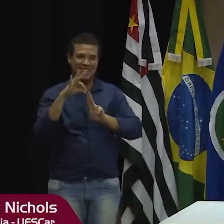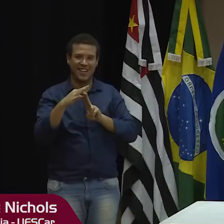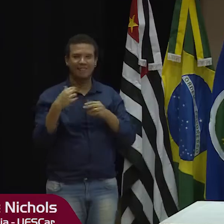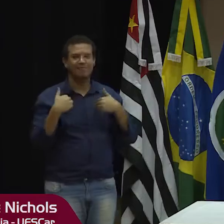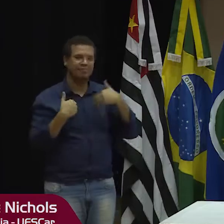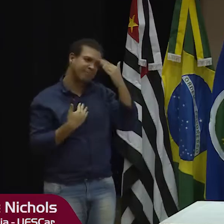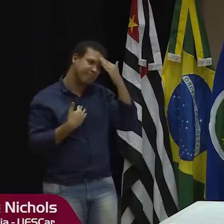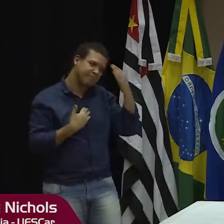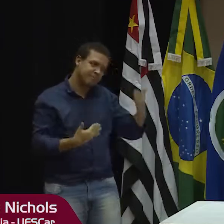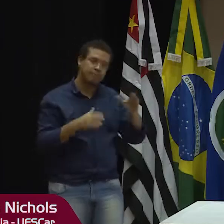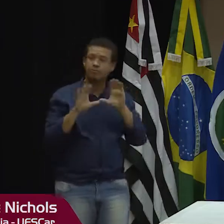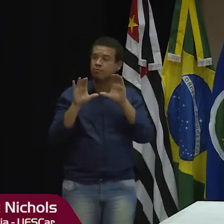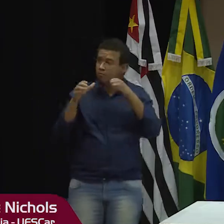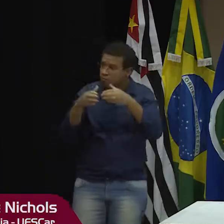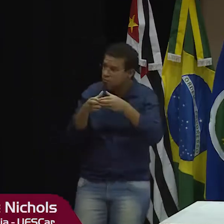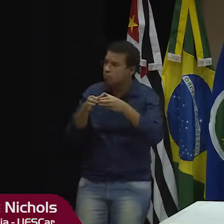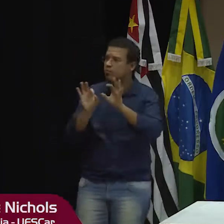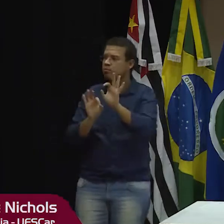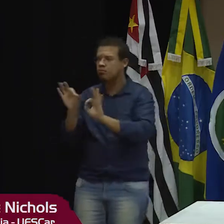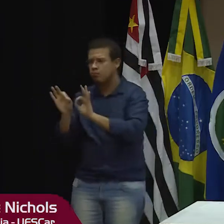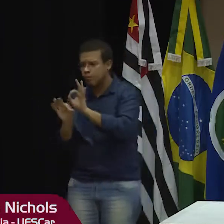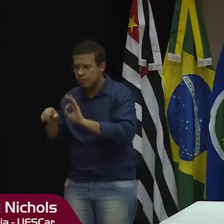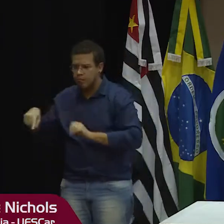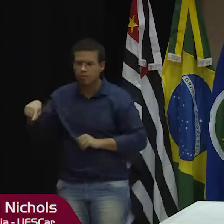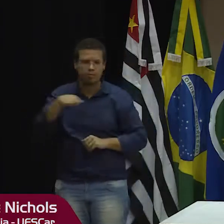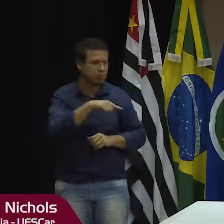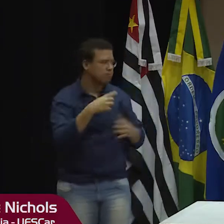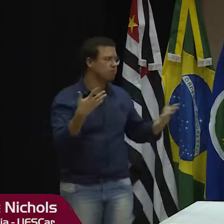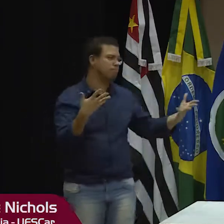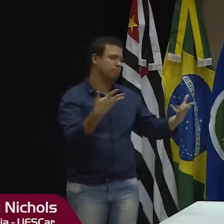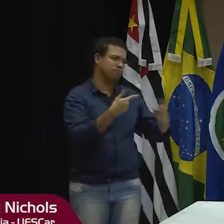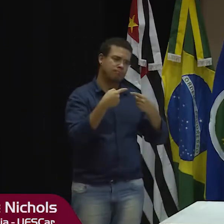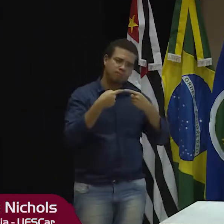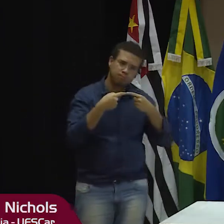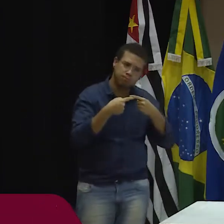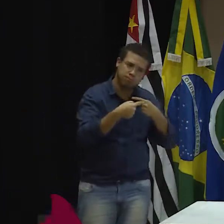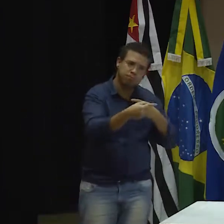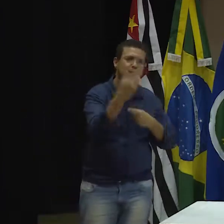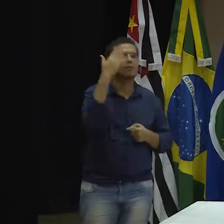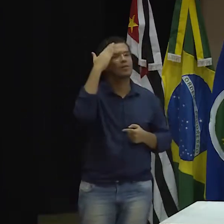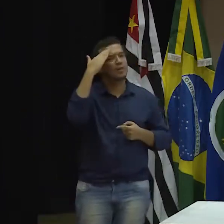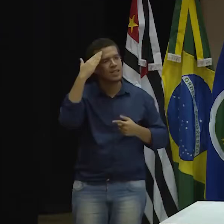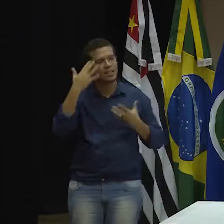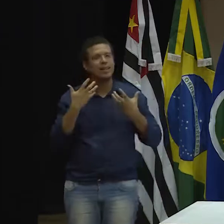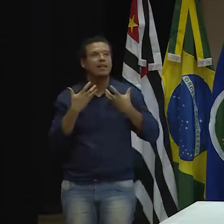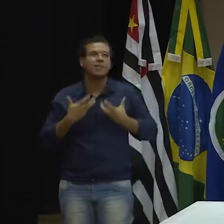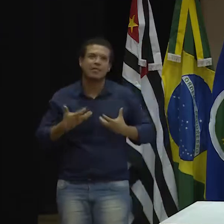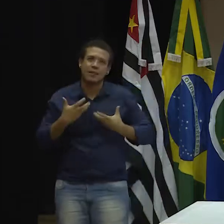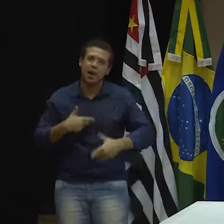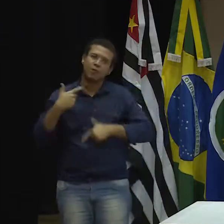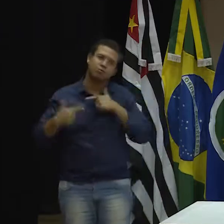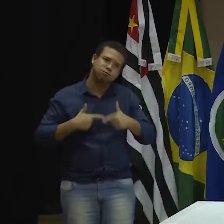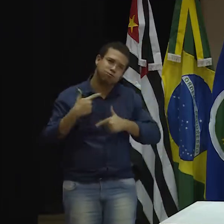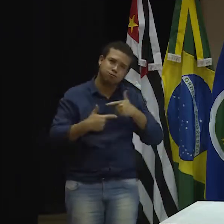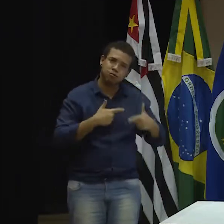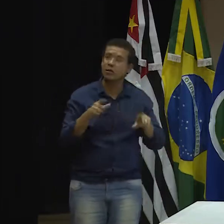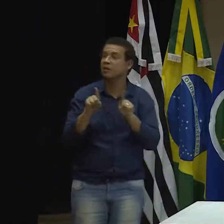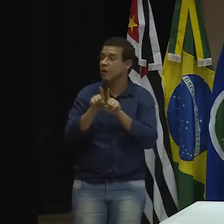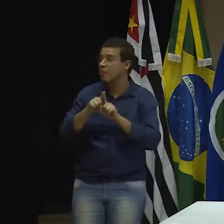espaço, na UFSCar. Então, agradeço muito à comissão organizadora do evento pelo convite. Eu sei que foi muito cansativo,